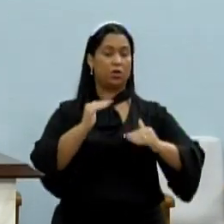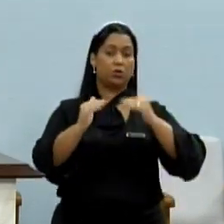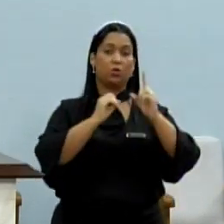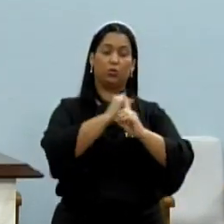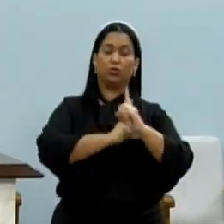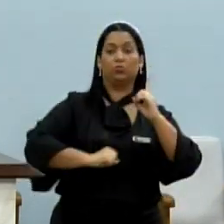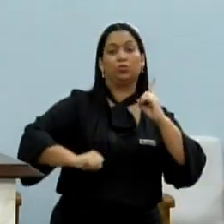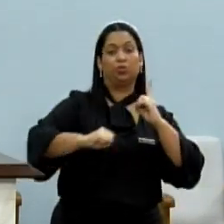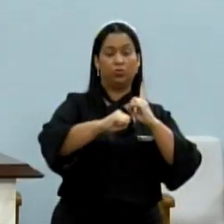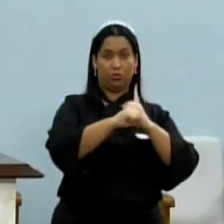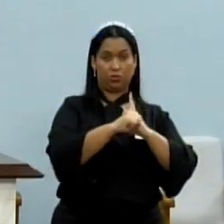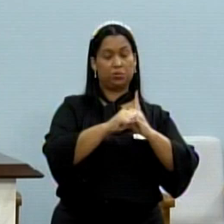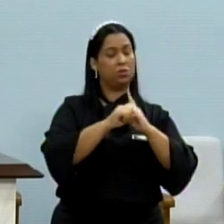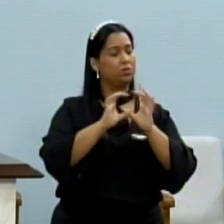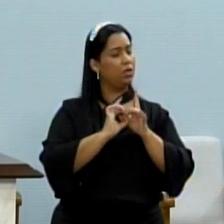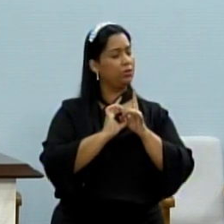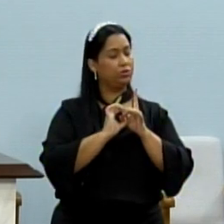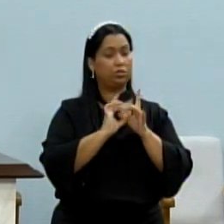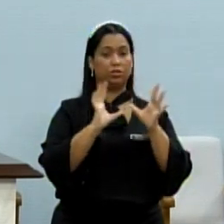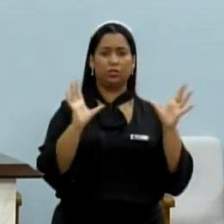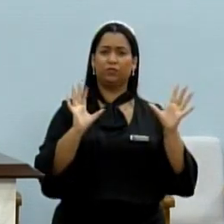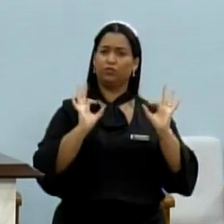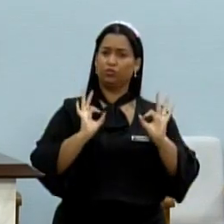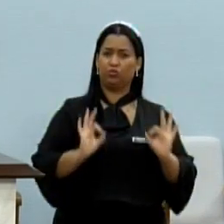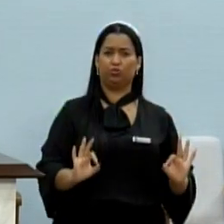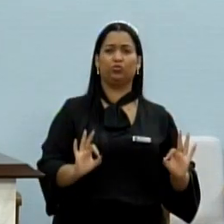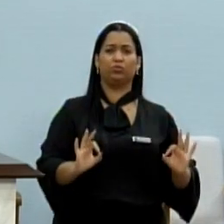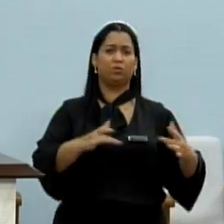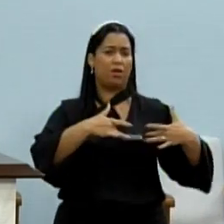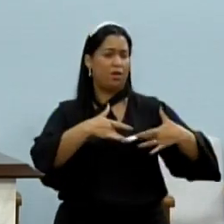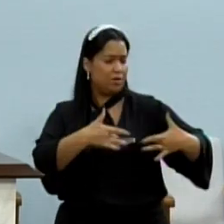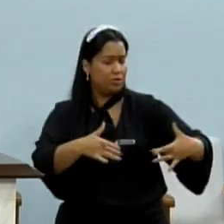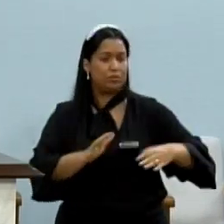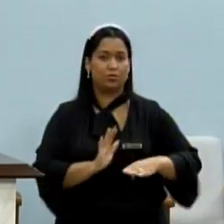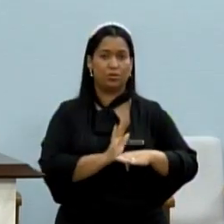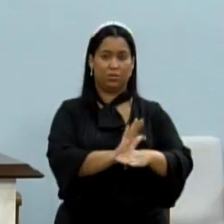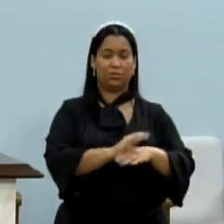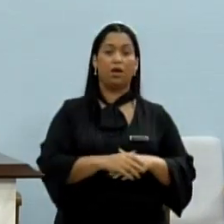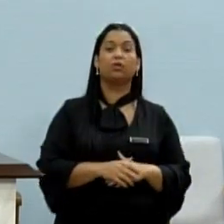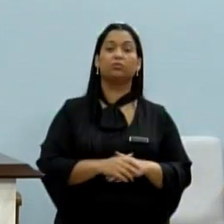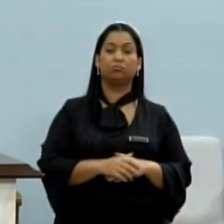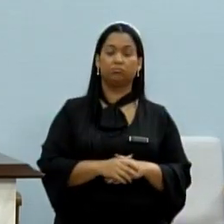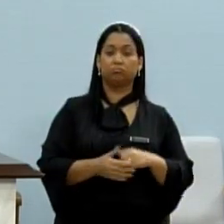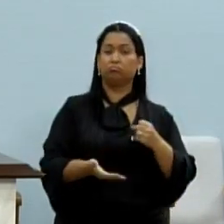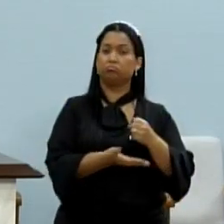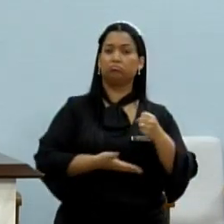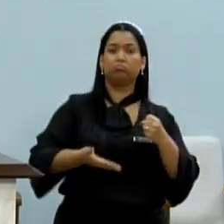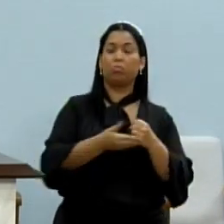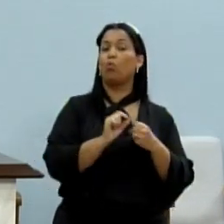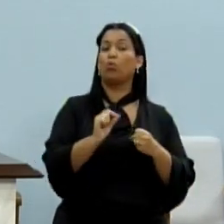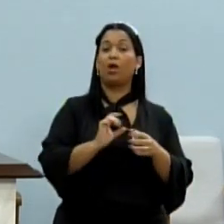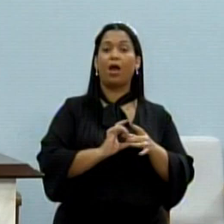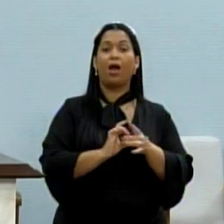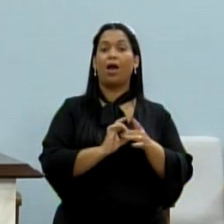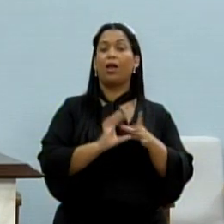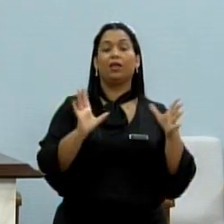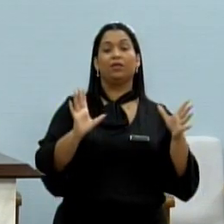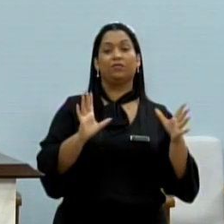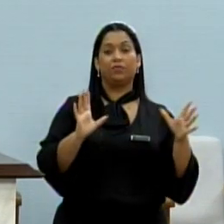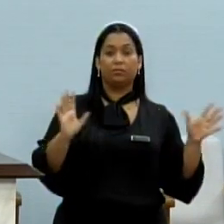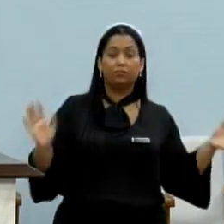uma sociedade livre, justa e solidária, pautada pela livre